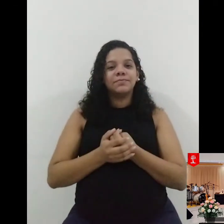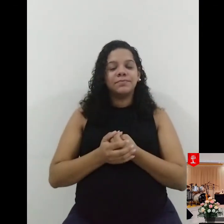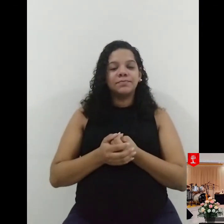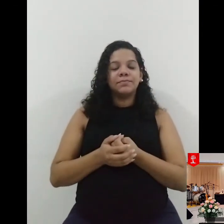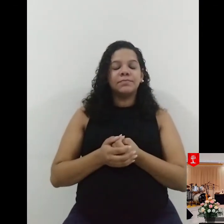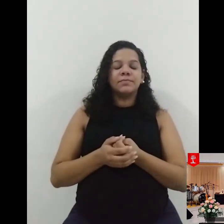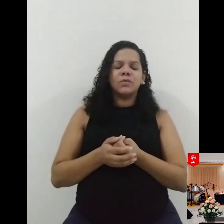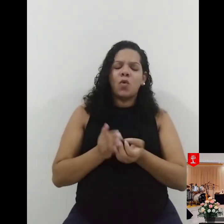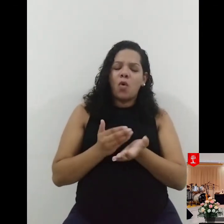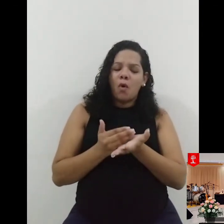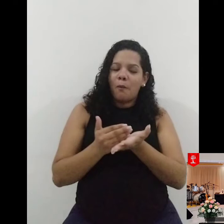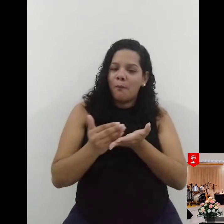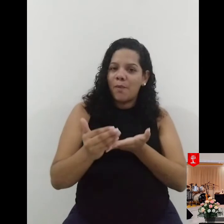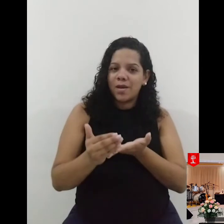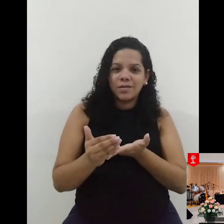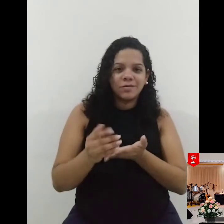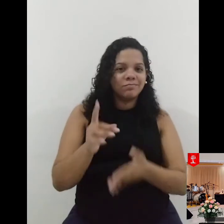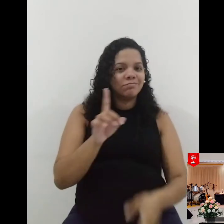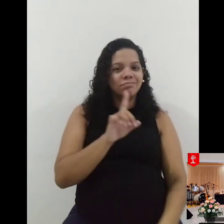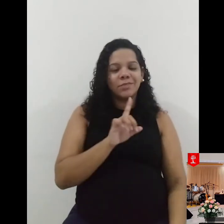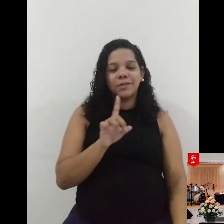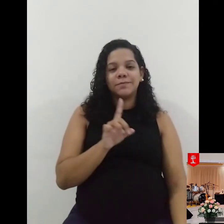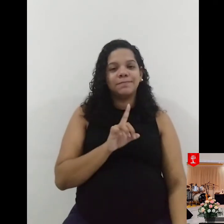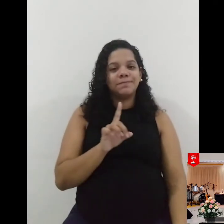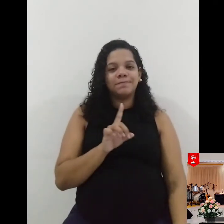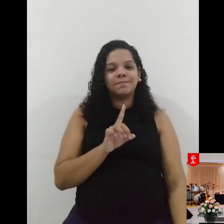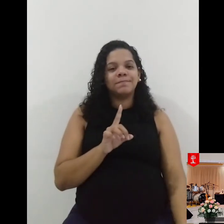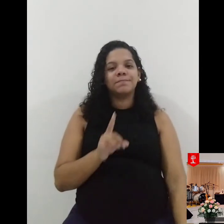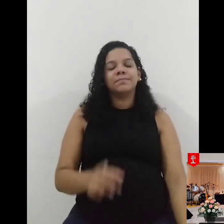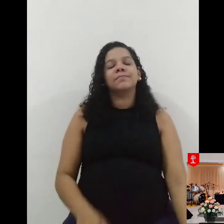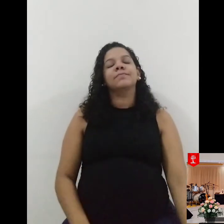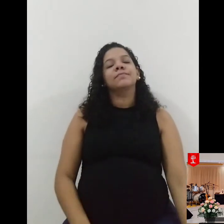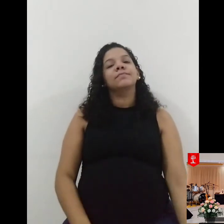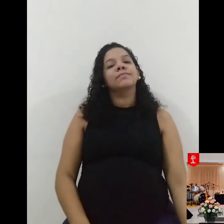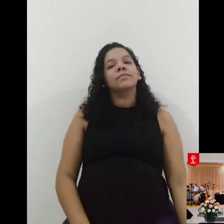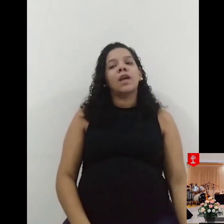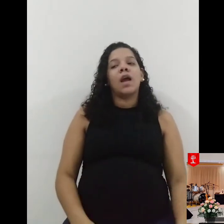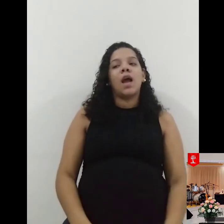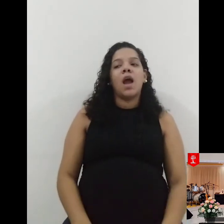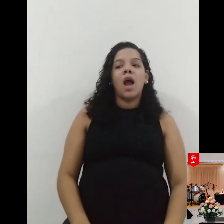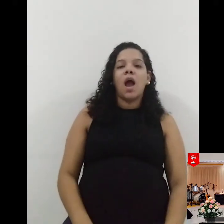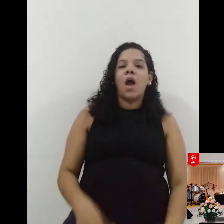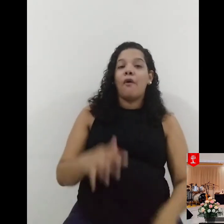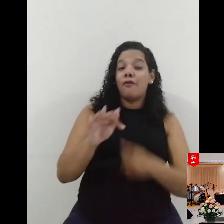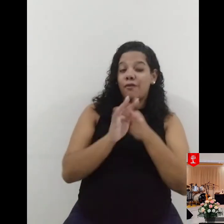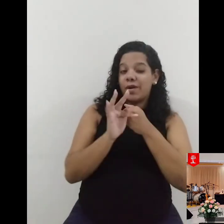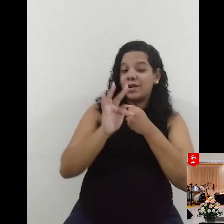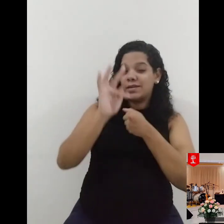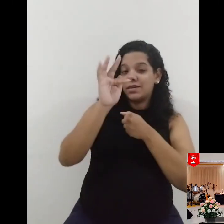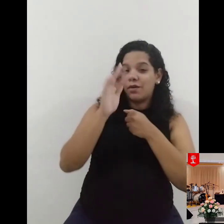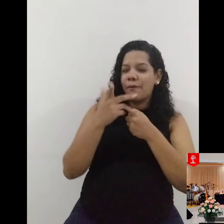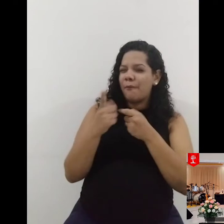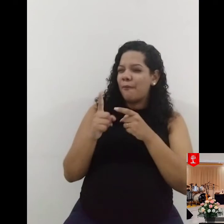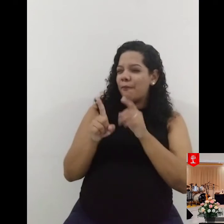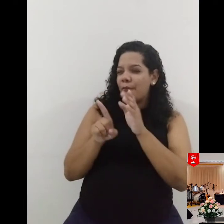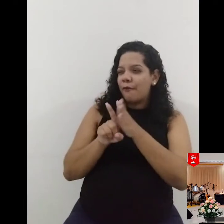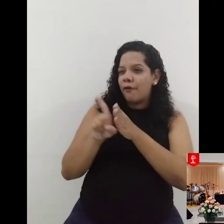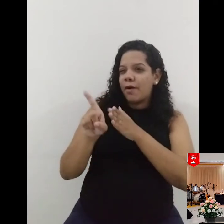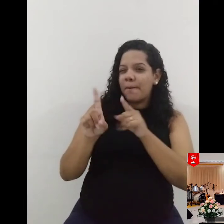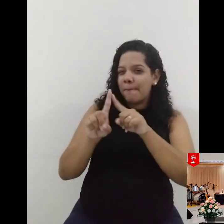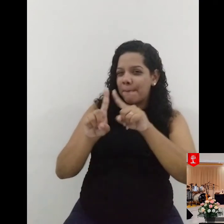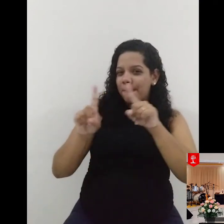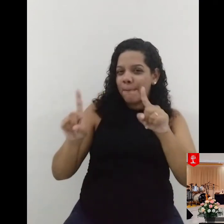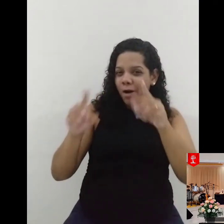pela dureza do coração de vocês, Moisés permitiu a carta de divórcio, mas não foi assim.